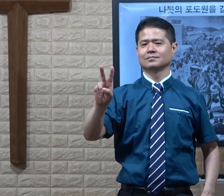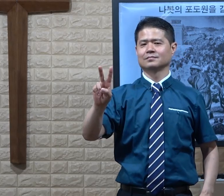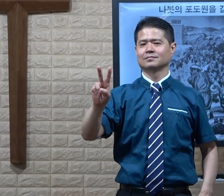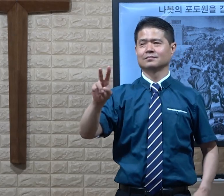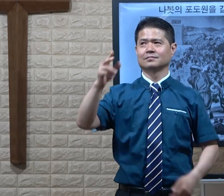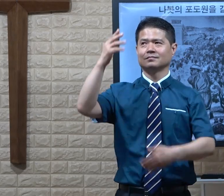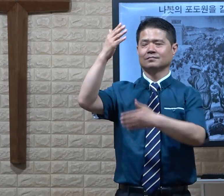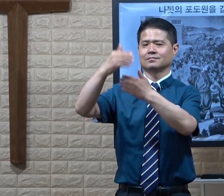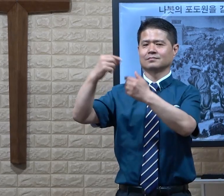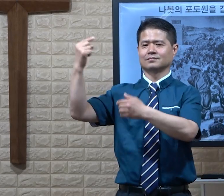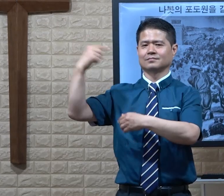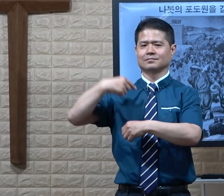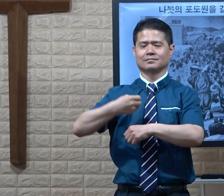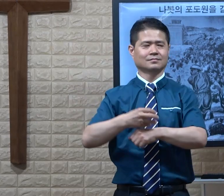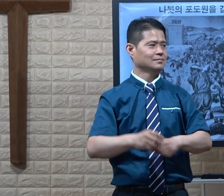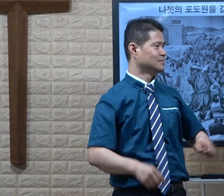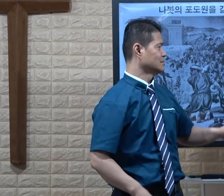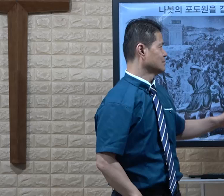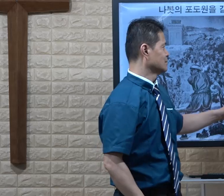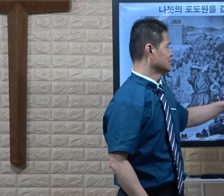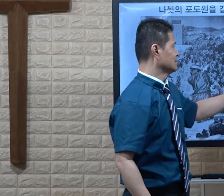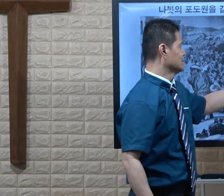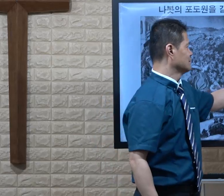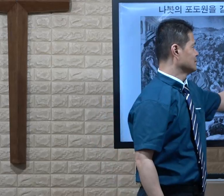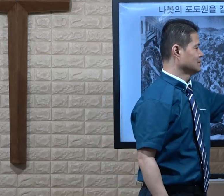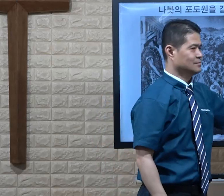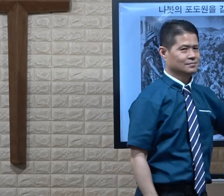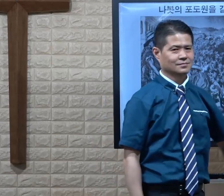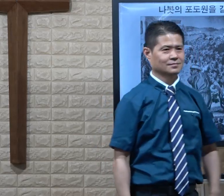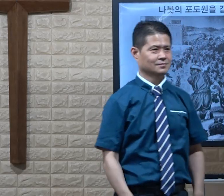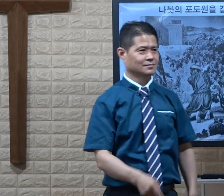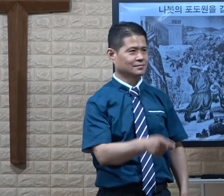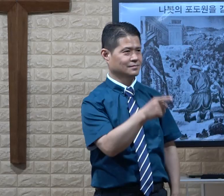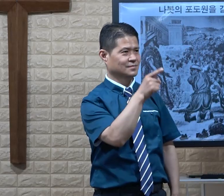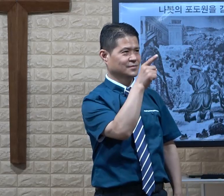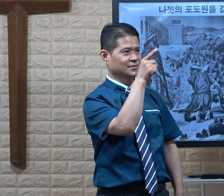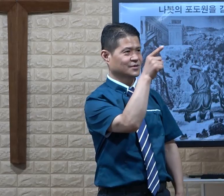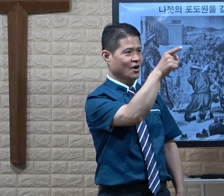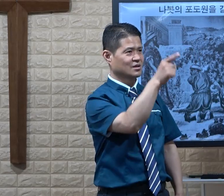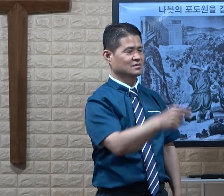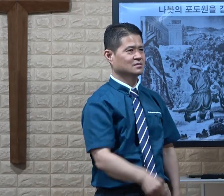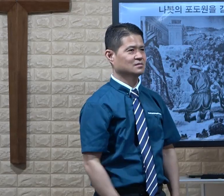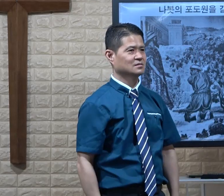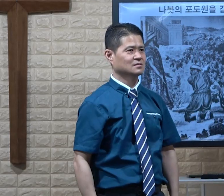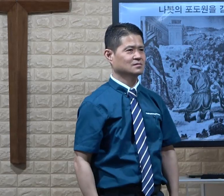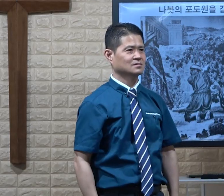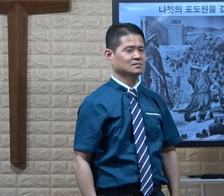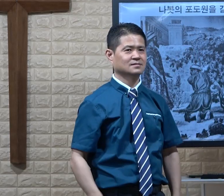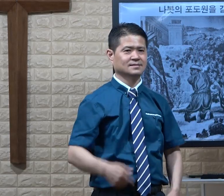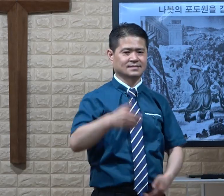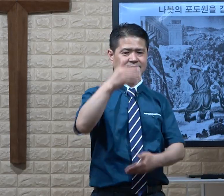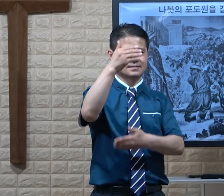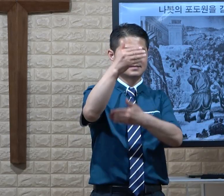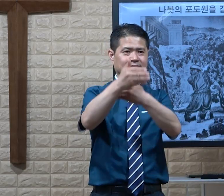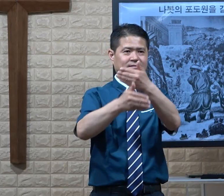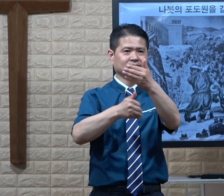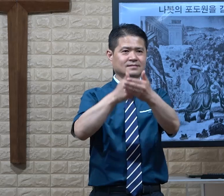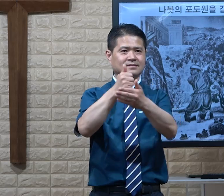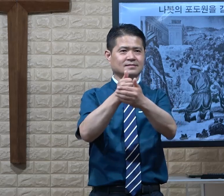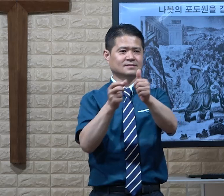이사야 선지자였습니다. 하나님의 명을 받은 이사야 선지자가 왕과 부인 앞에서 예언을